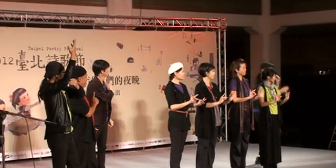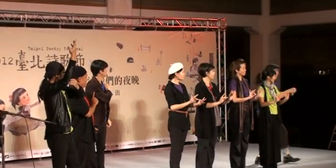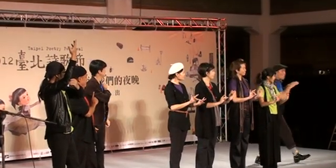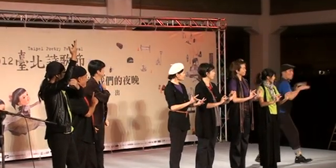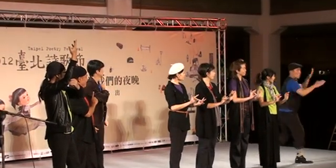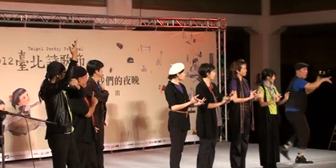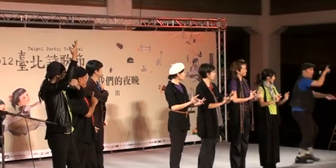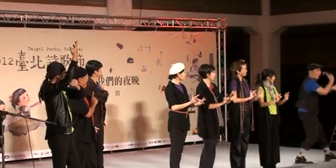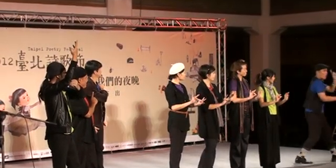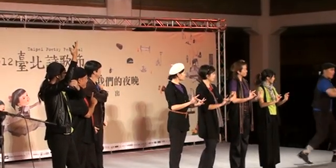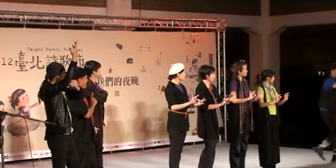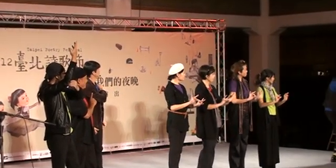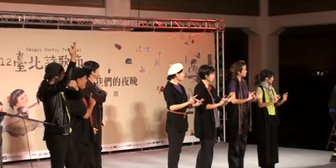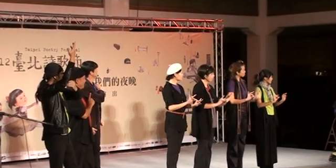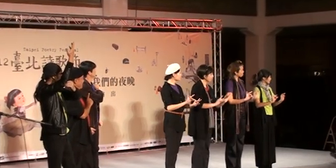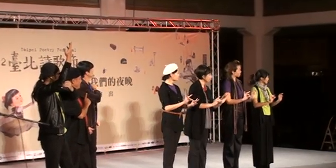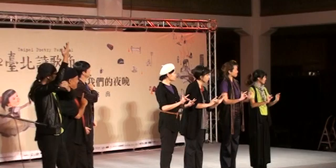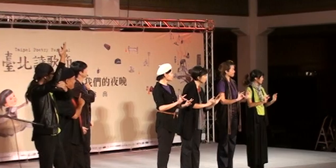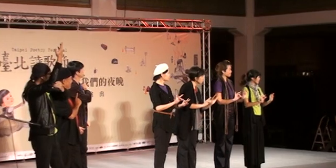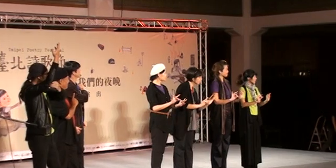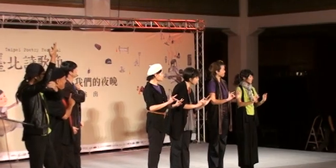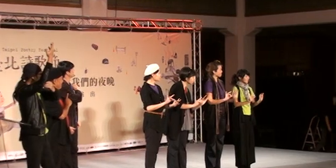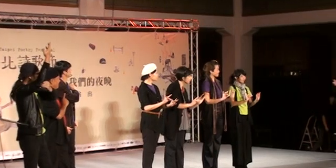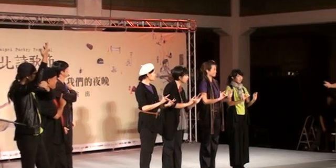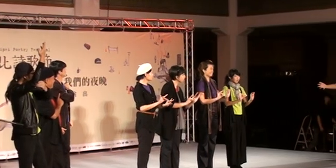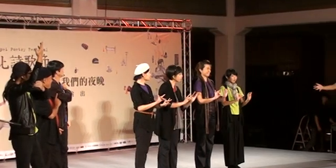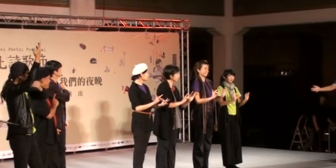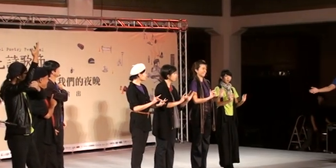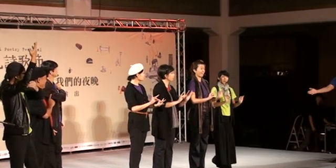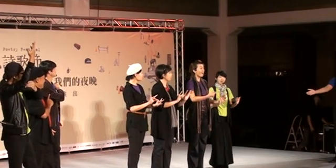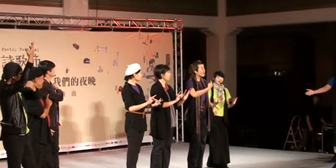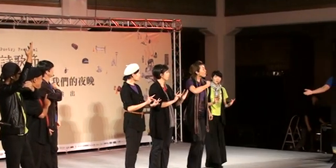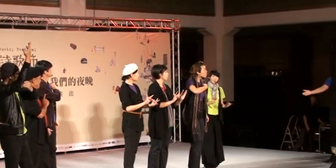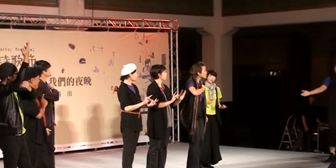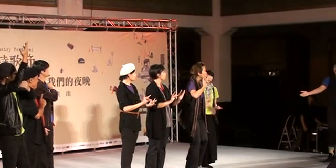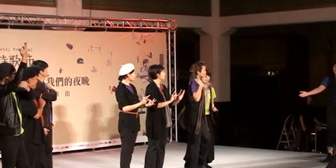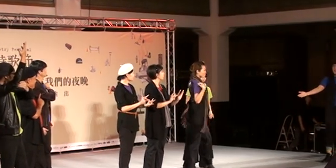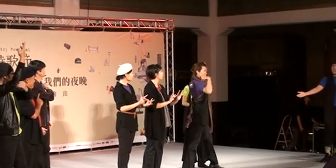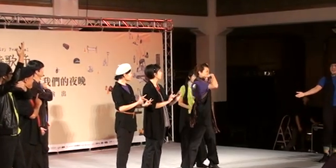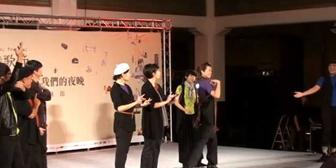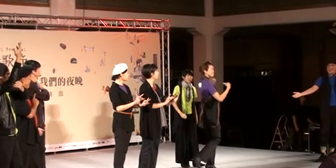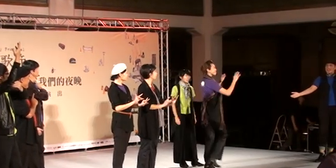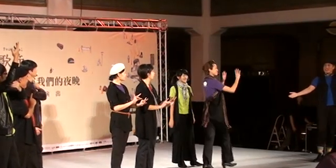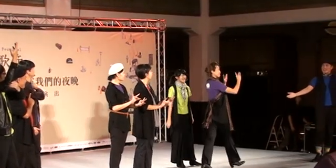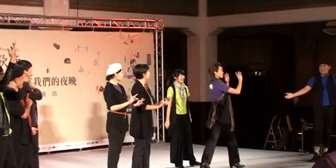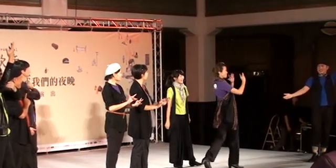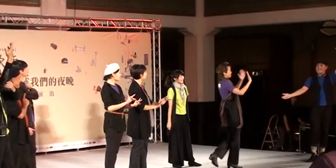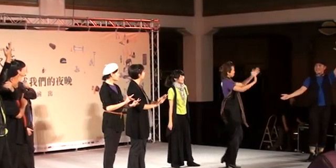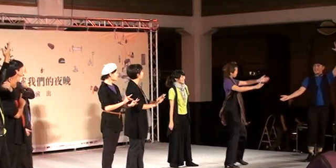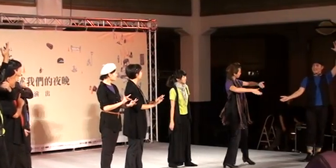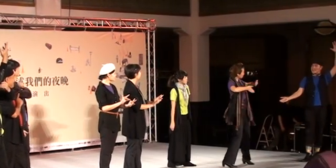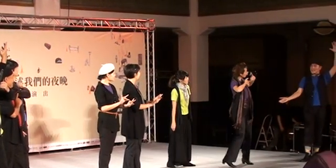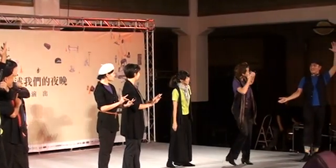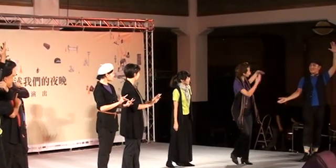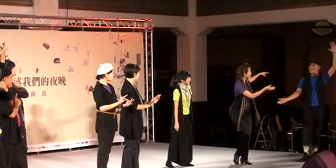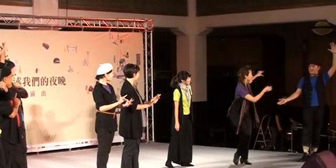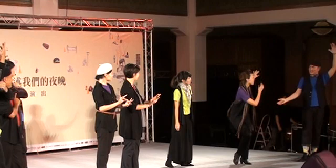我忙于雷动行进的鼓拔， 我忙于吹响迎春的芦